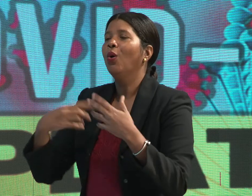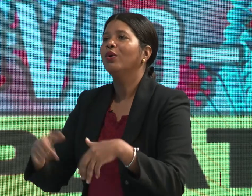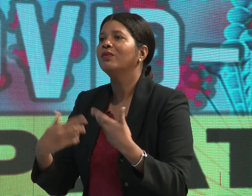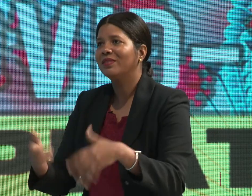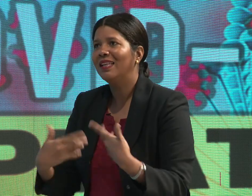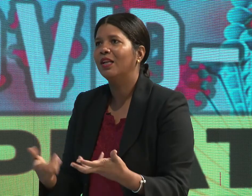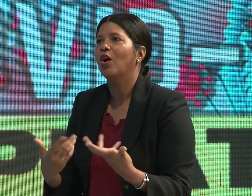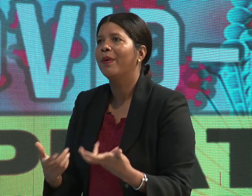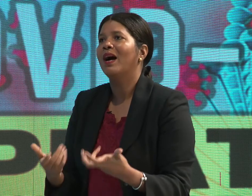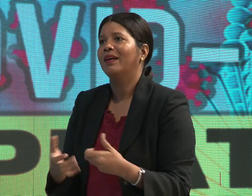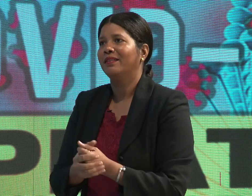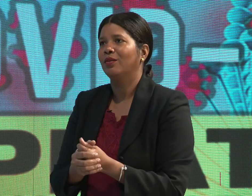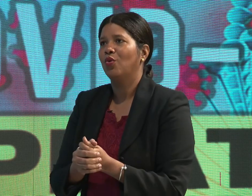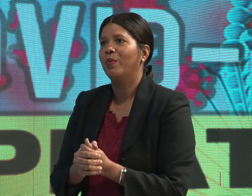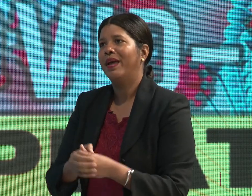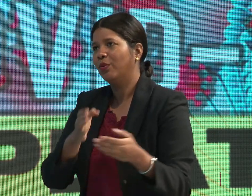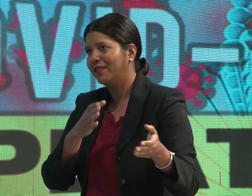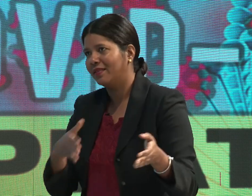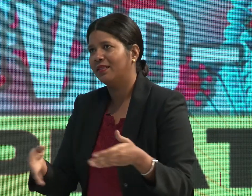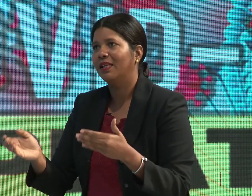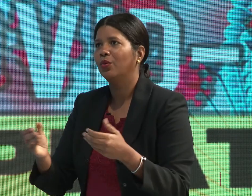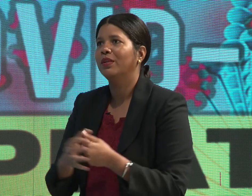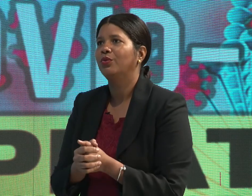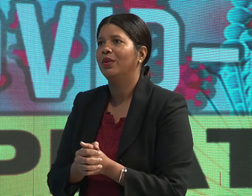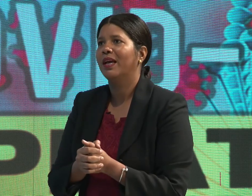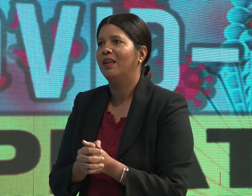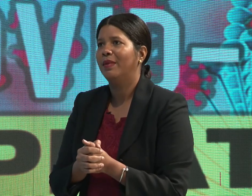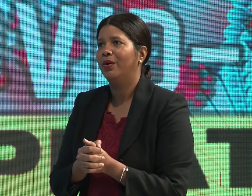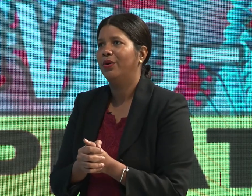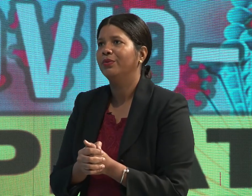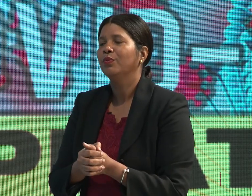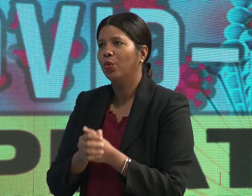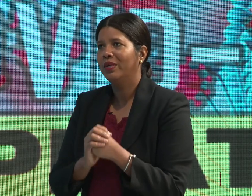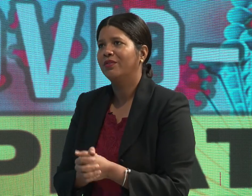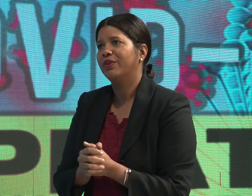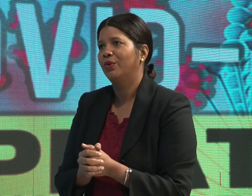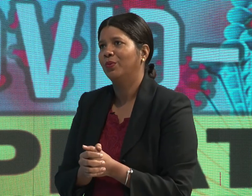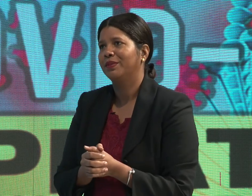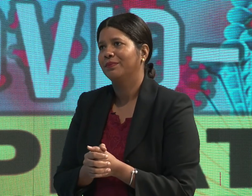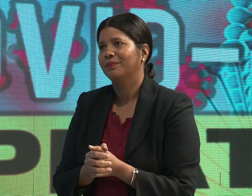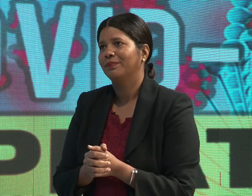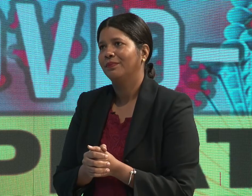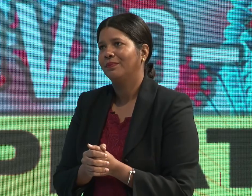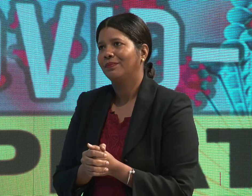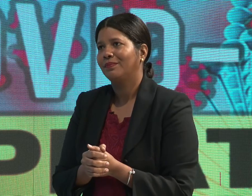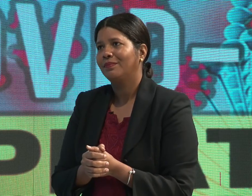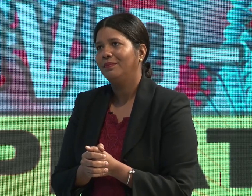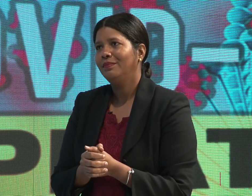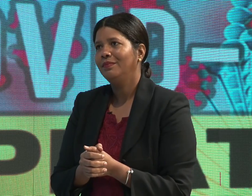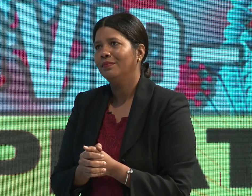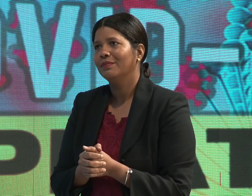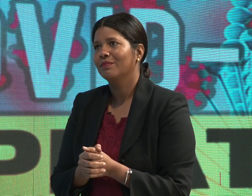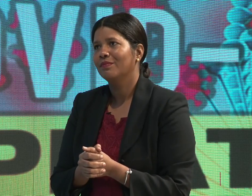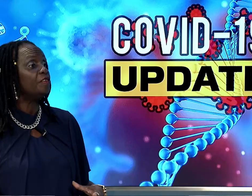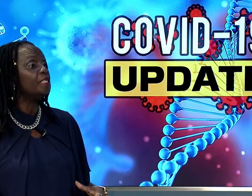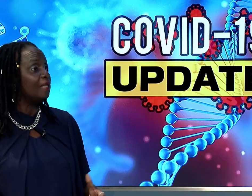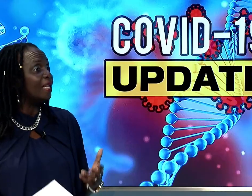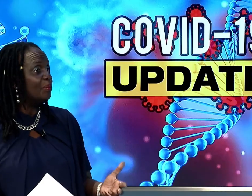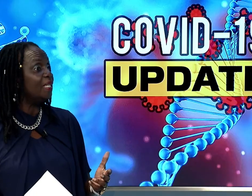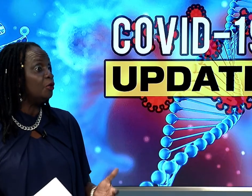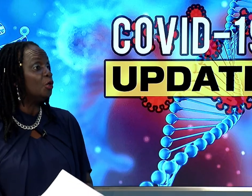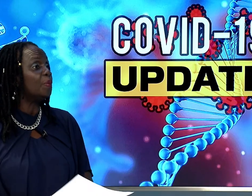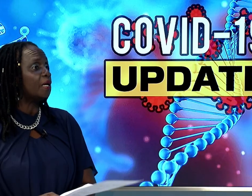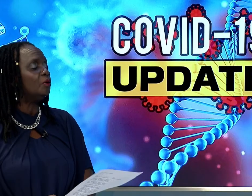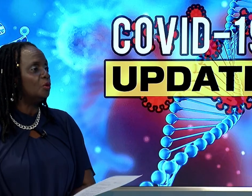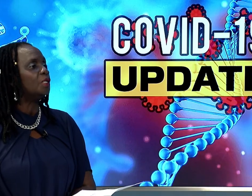individuen, ook sneller op gang is gekomen. En we testen dat ook natuurlijk allemaal uit, hoe dat verloopt. Maar is er echt een respons geweest?